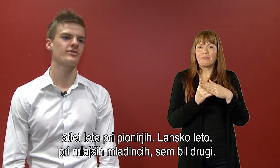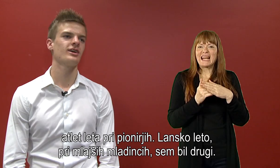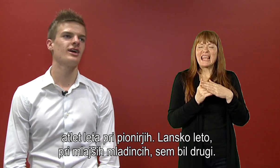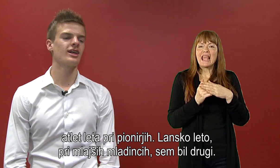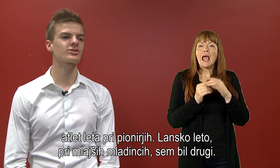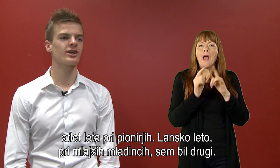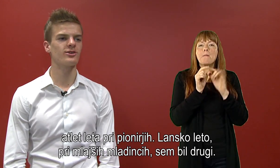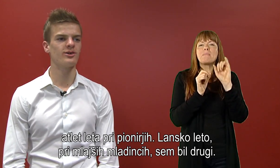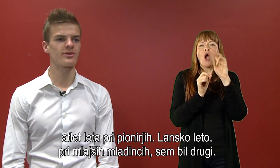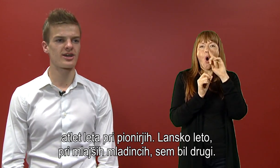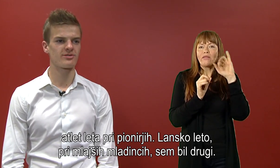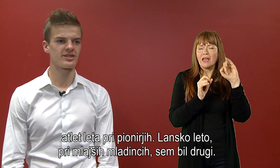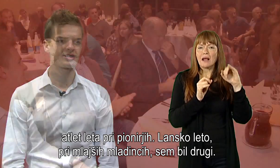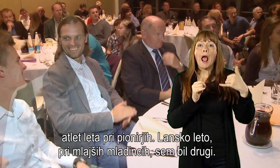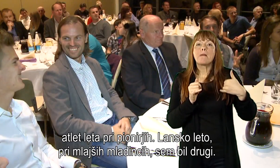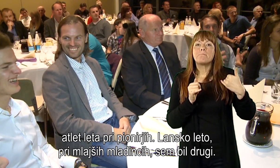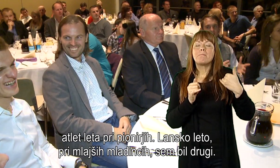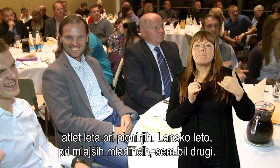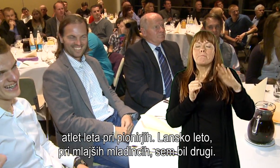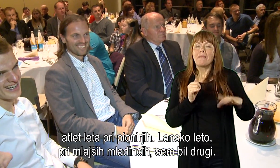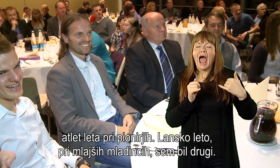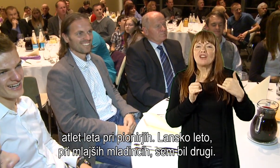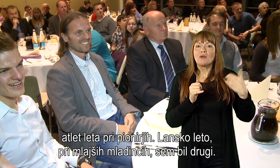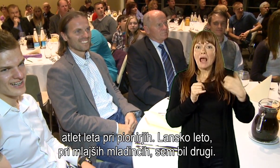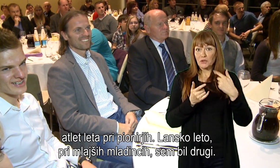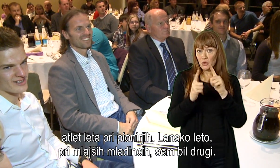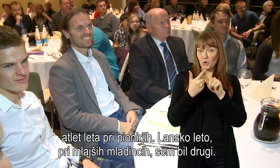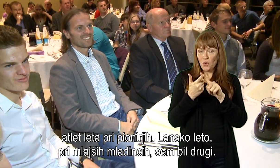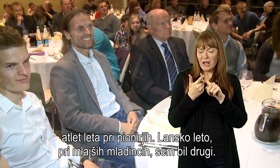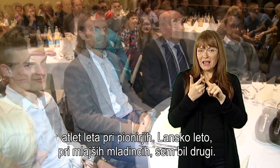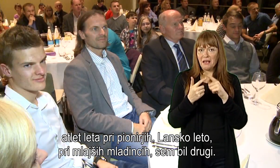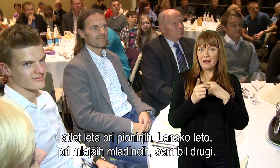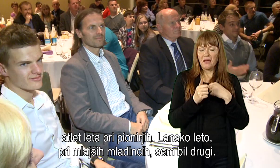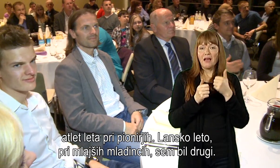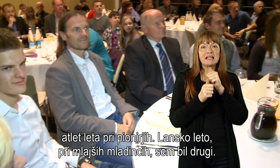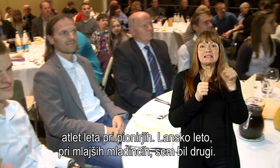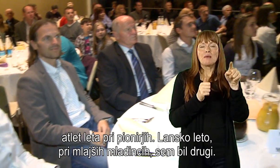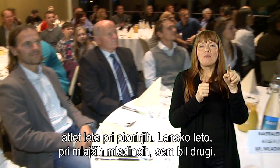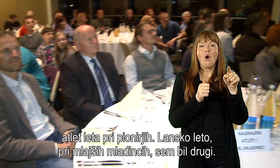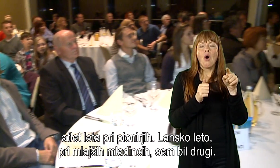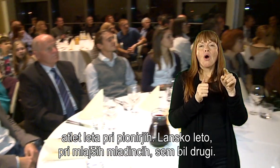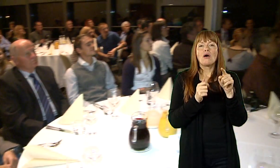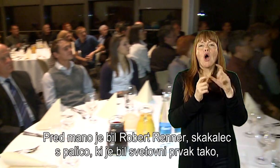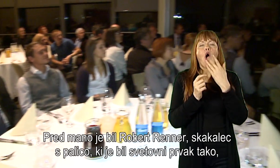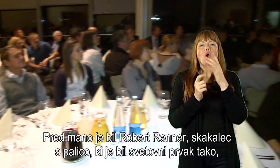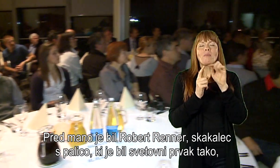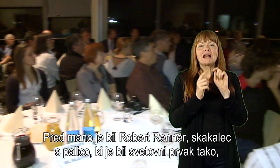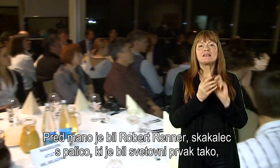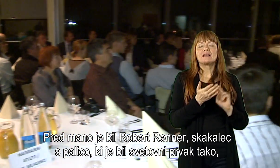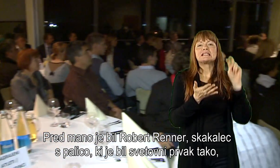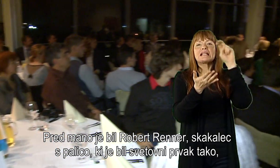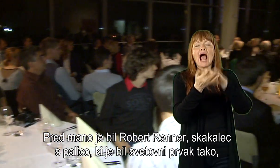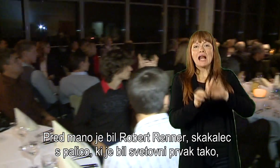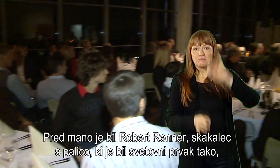Pionirjih. Lansko leto pri mlajših mladincih sem bil drugi, je bil pred mano Robert Trener, ta skakalec s palco, ki je bil svetovni